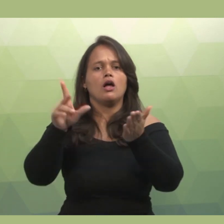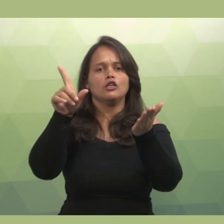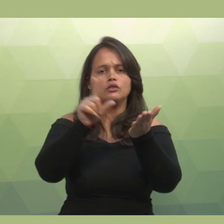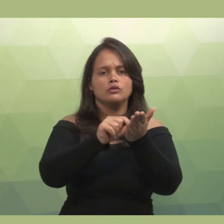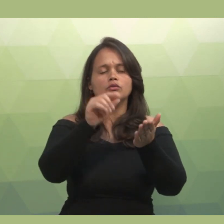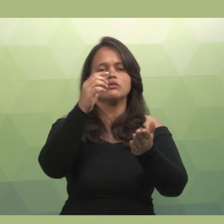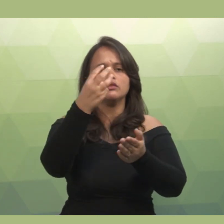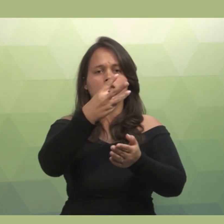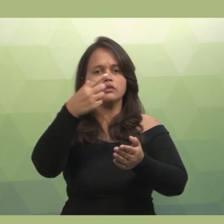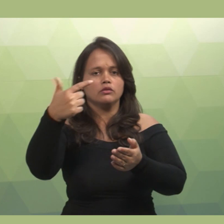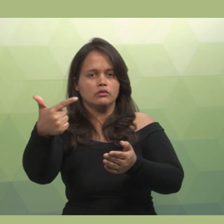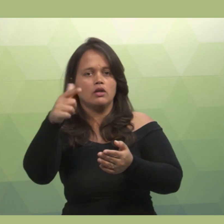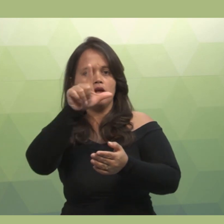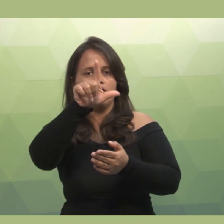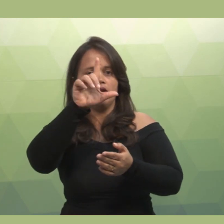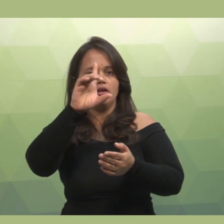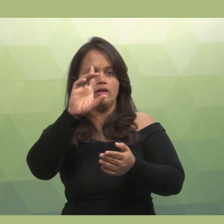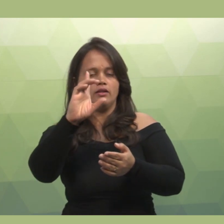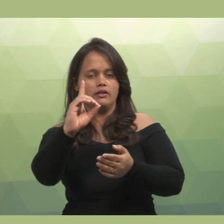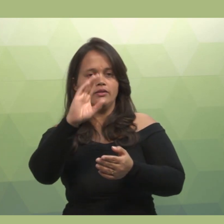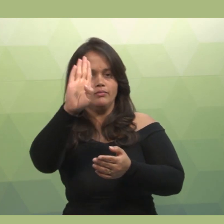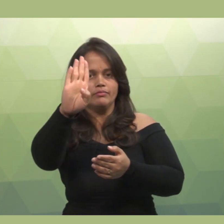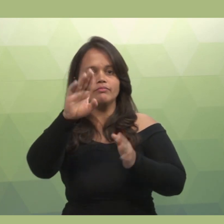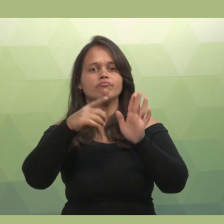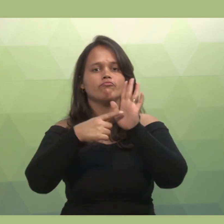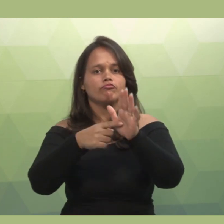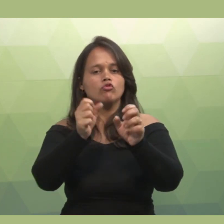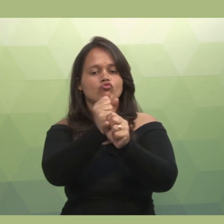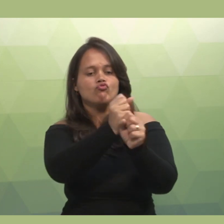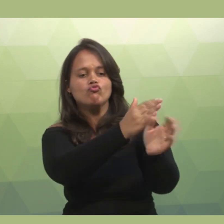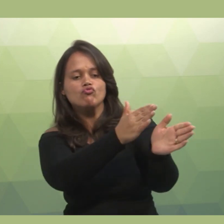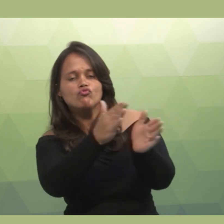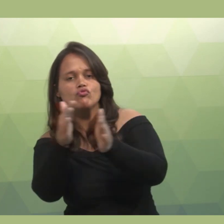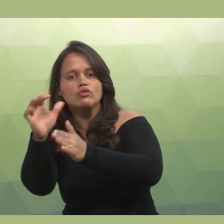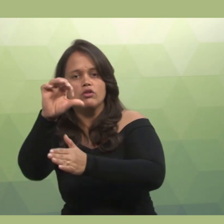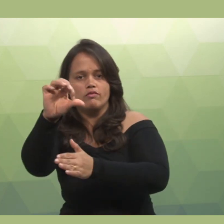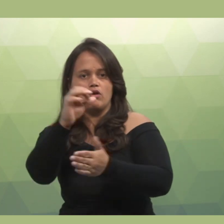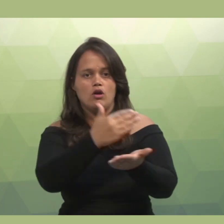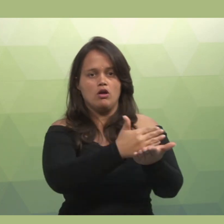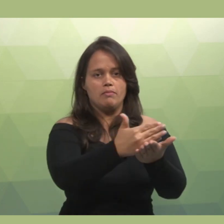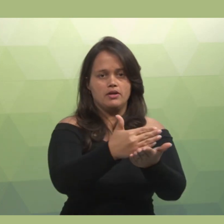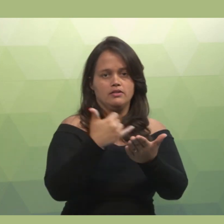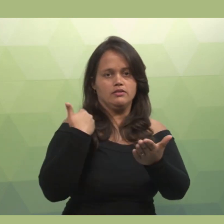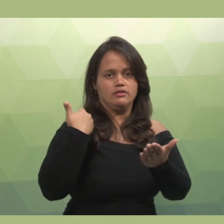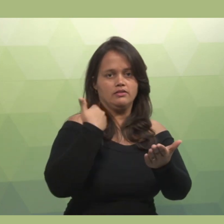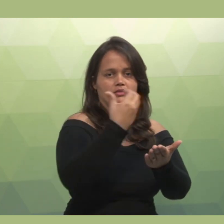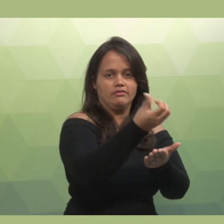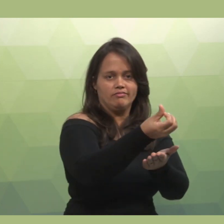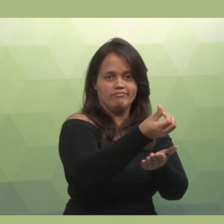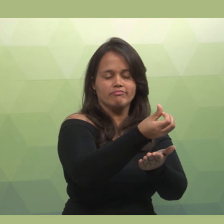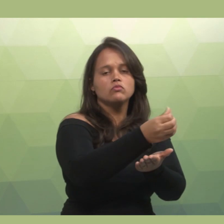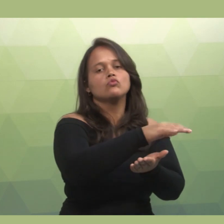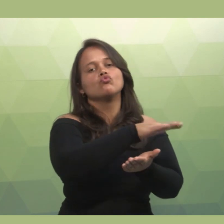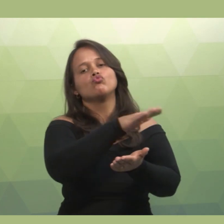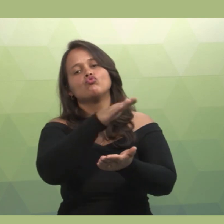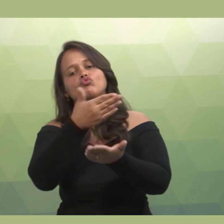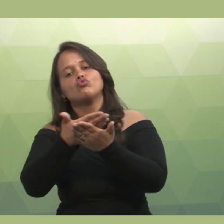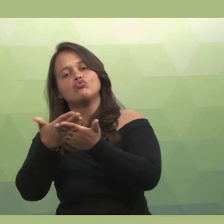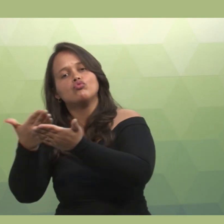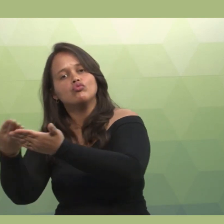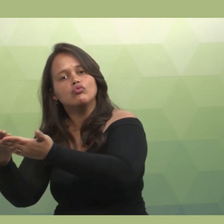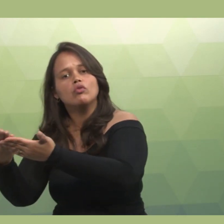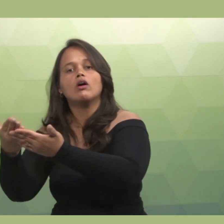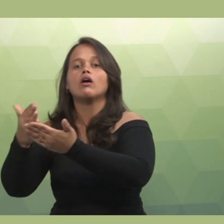artigo 32 da LDB, tem duração de 9 anos, inicia-se aos 6 anos de idade, terá